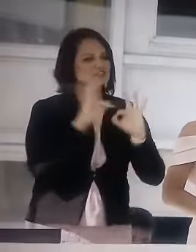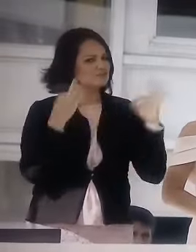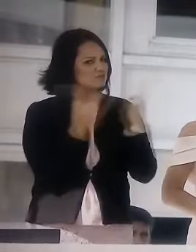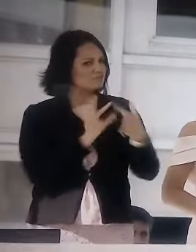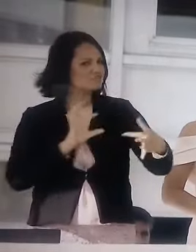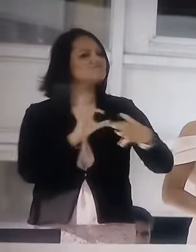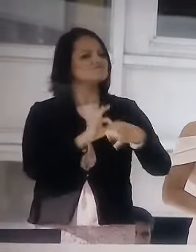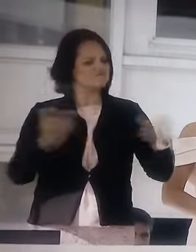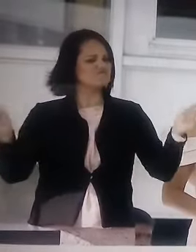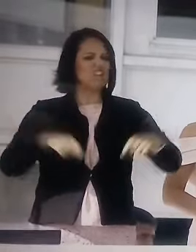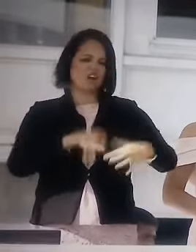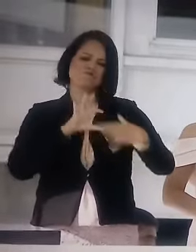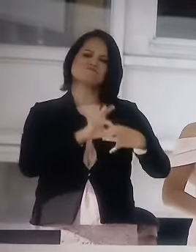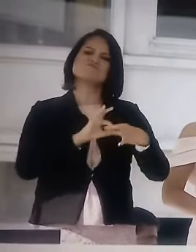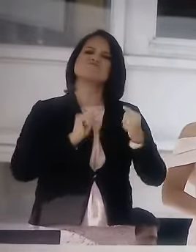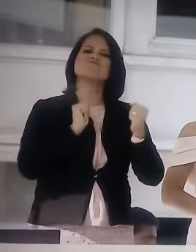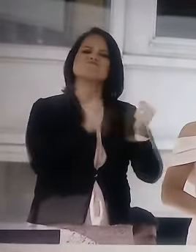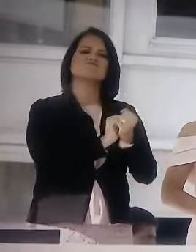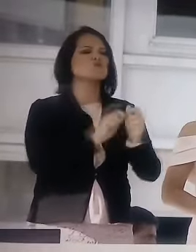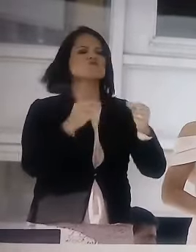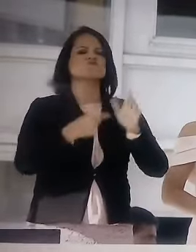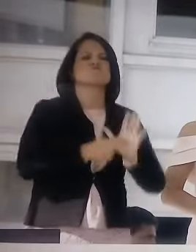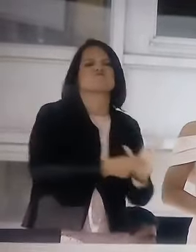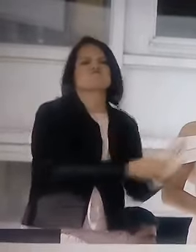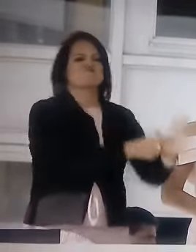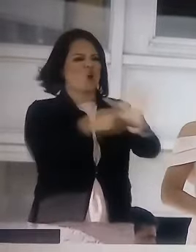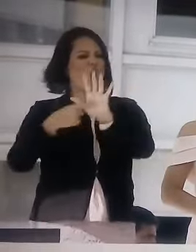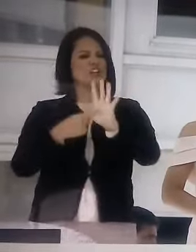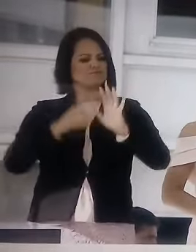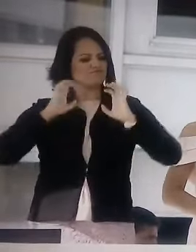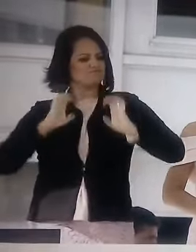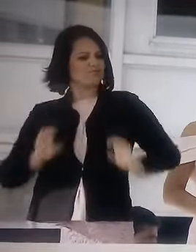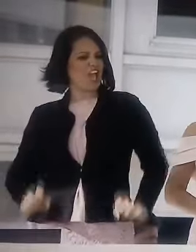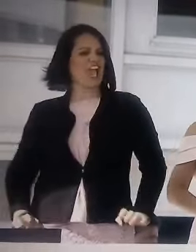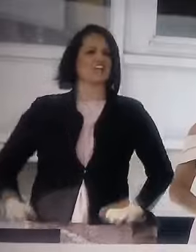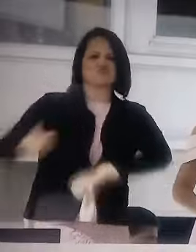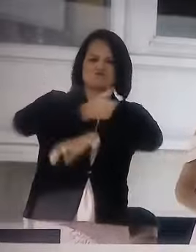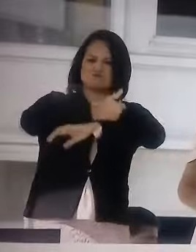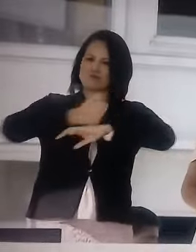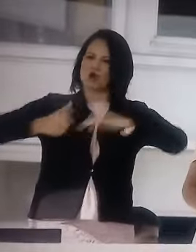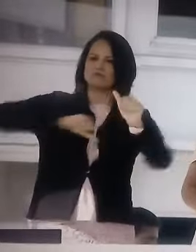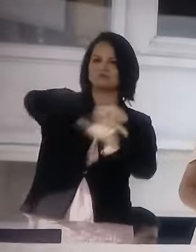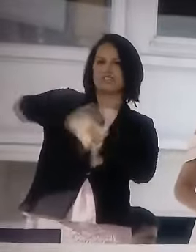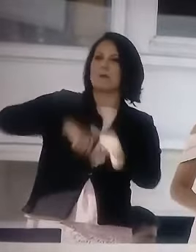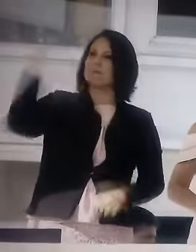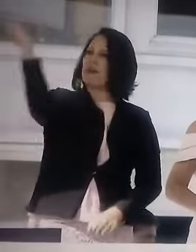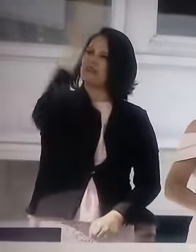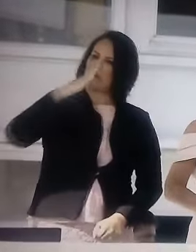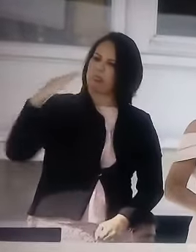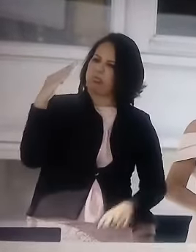famílias, todos juntos, restabelecer padrões éticos e morais que transformarão nosso